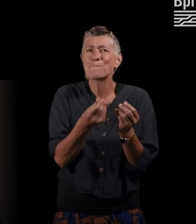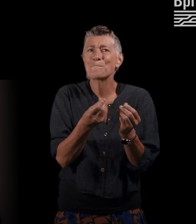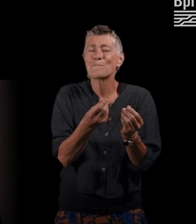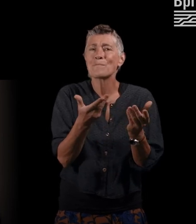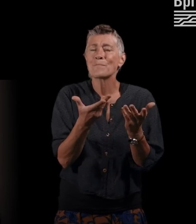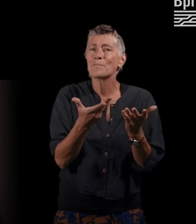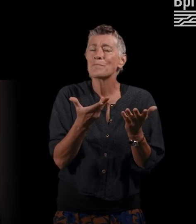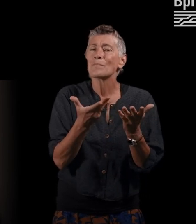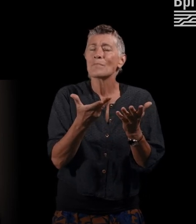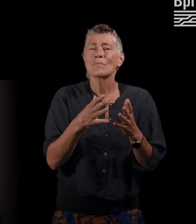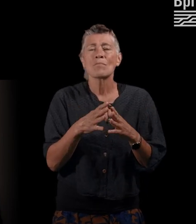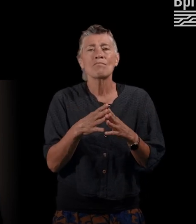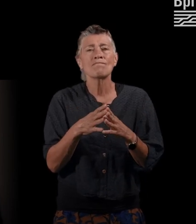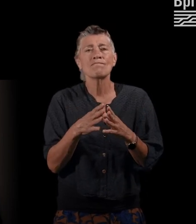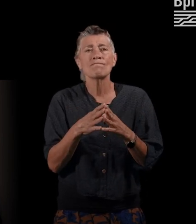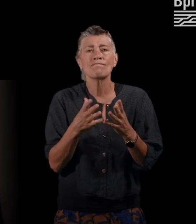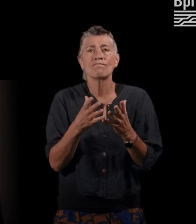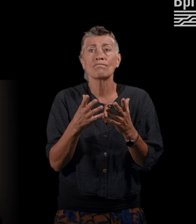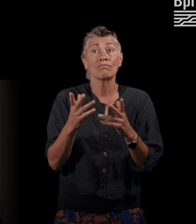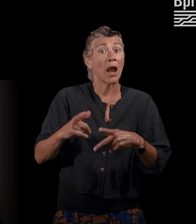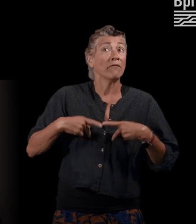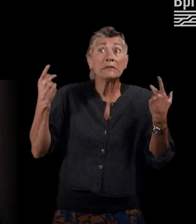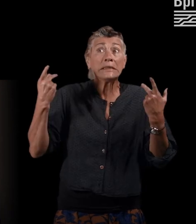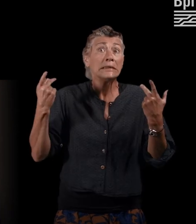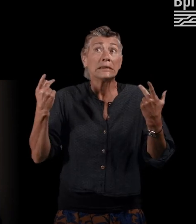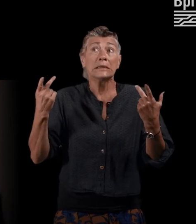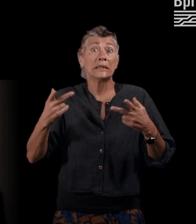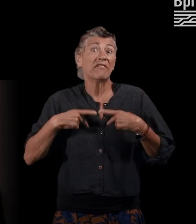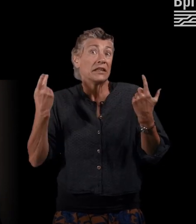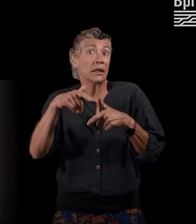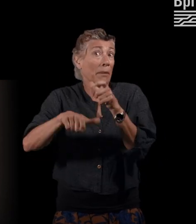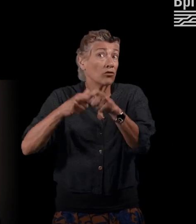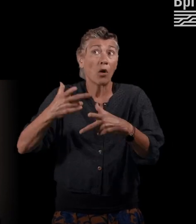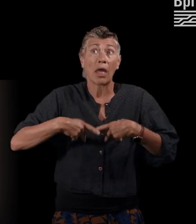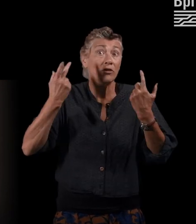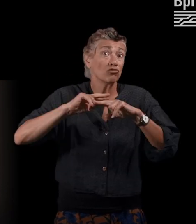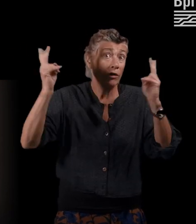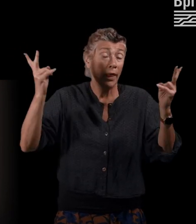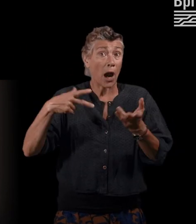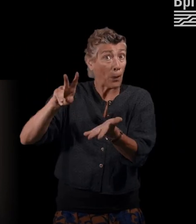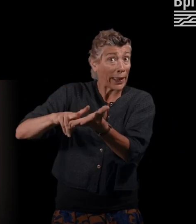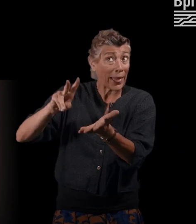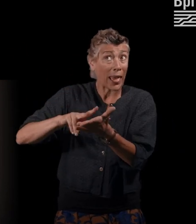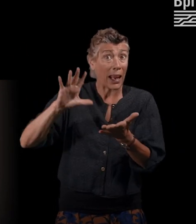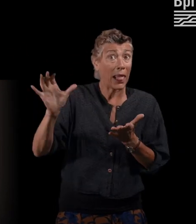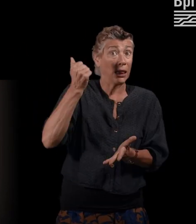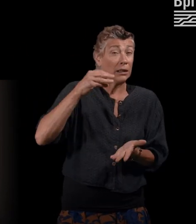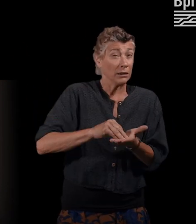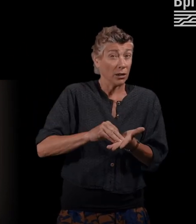charge les vies, la vie? Est-ce qu'il prend en charge le réel?